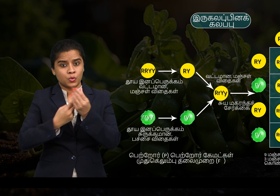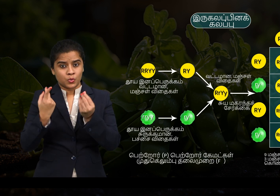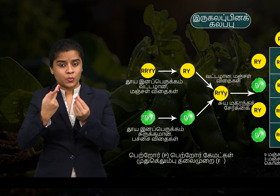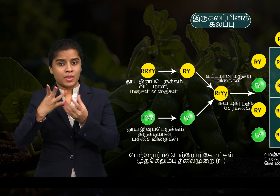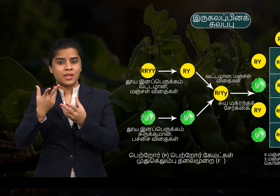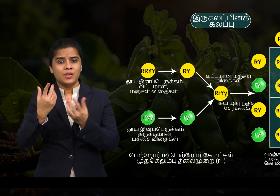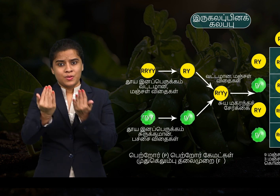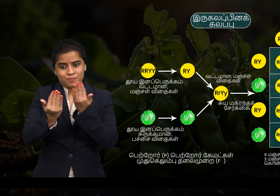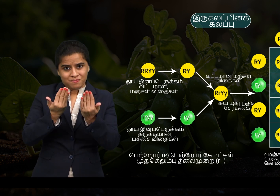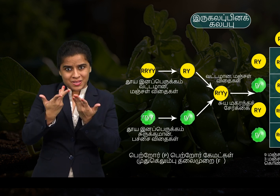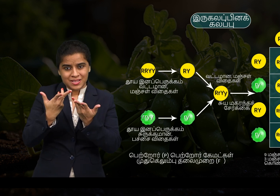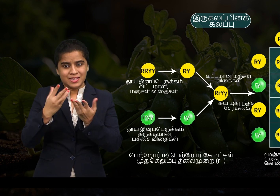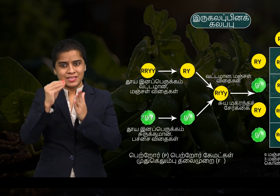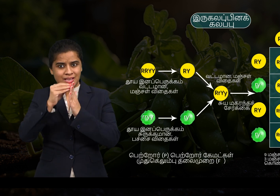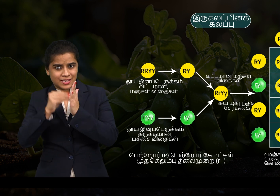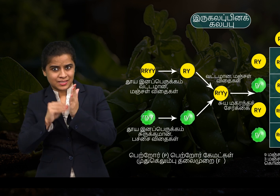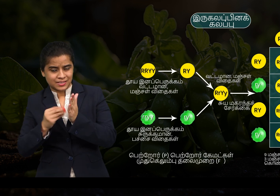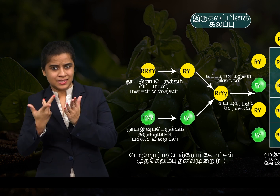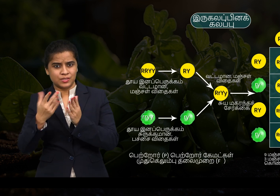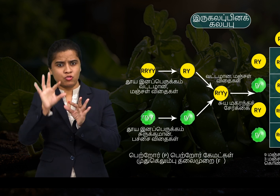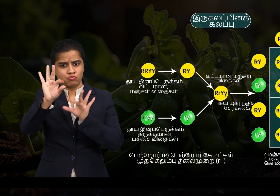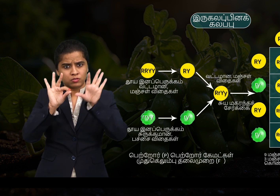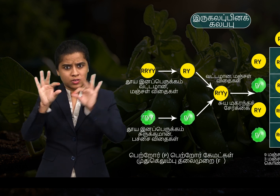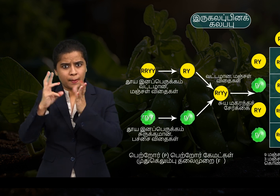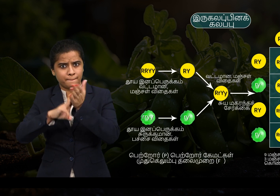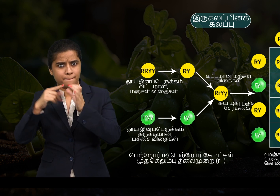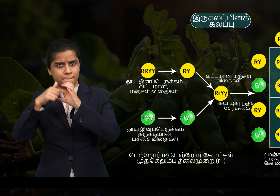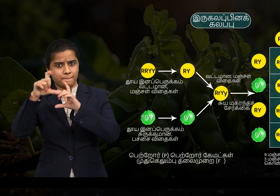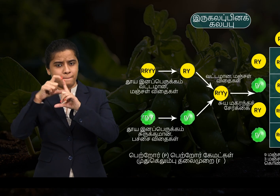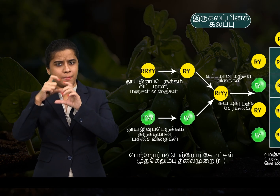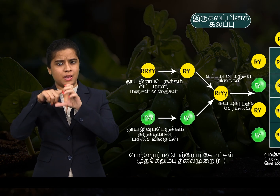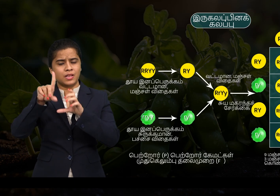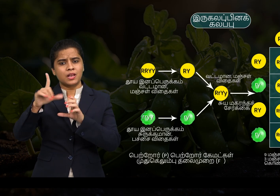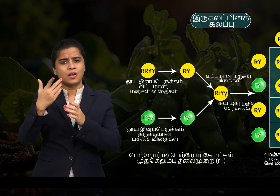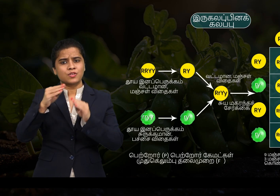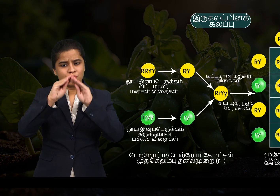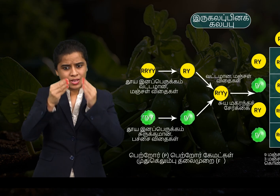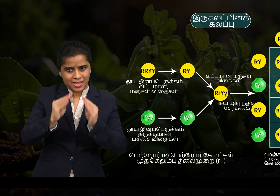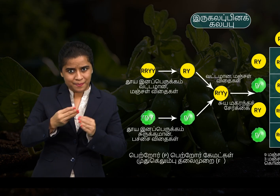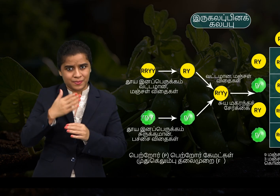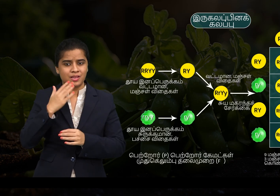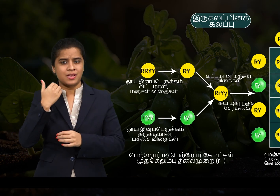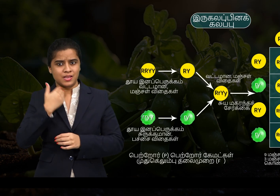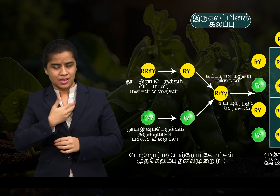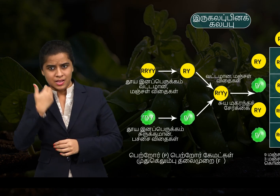மெண்டல் தேர்ந்தெடுத்த 2 ஜோடி மாறுபட்ட பண்புகள் வட்ட மஞ்சள் விதைகள்